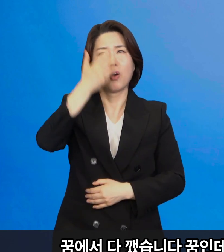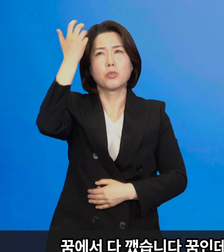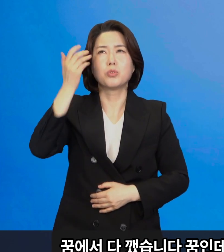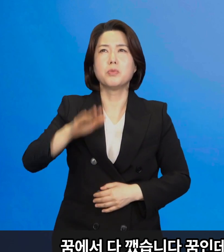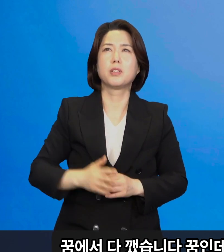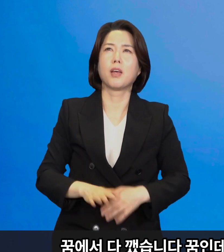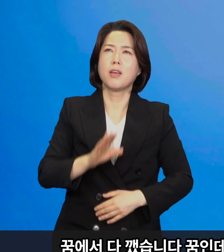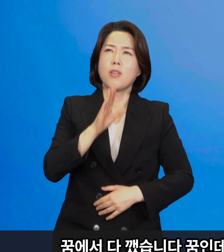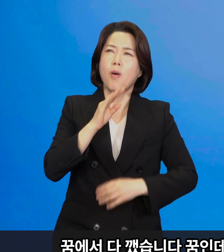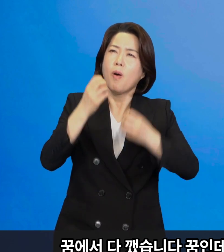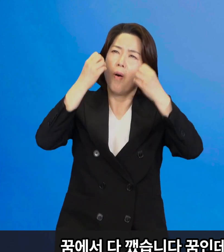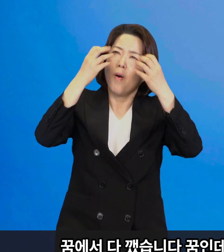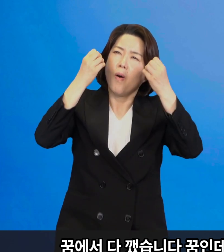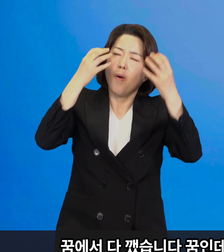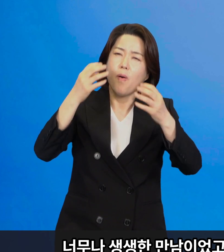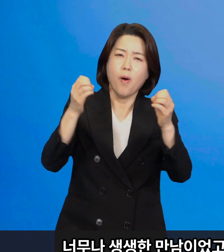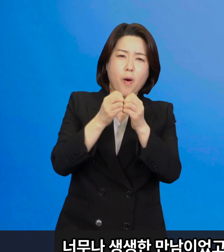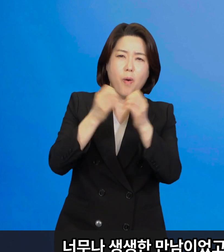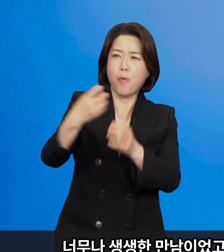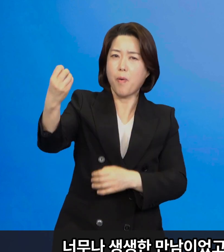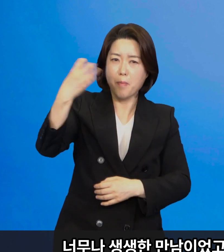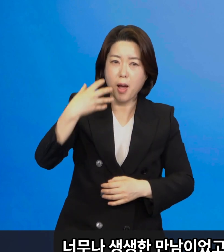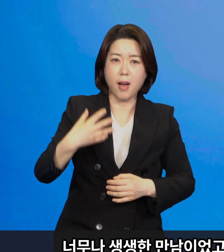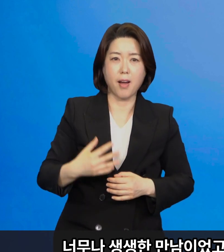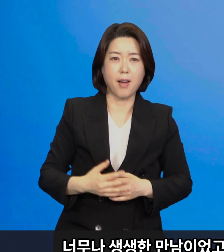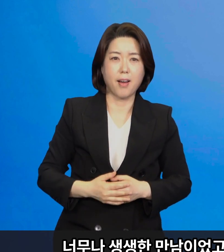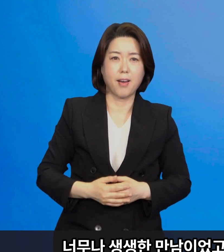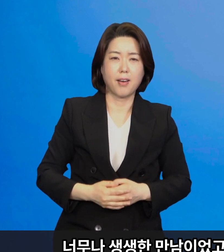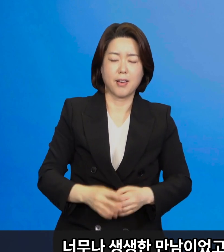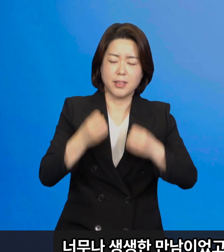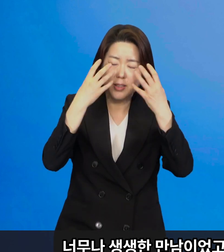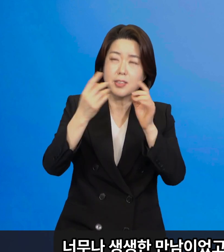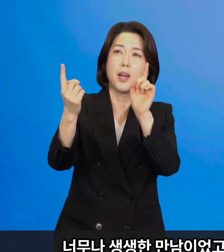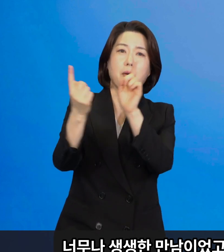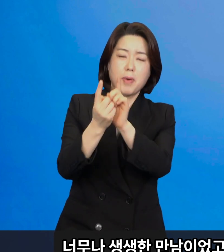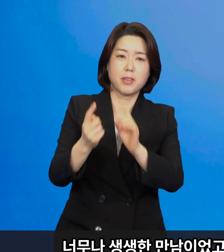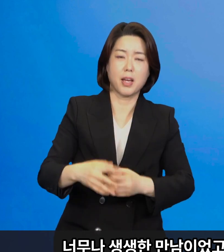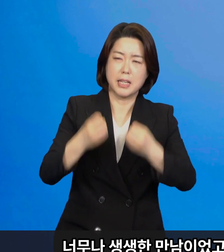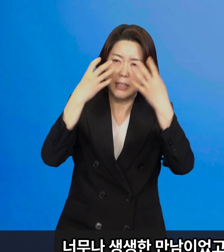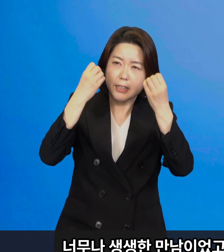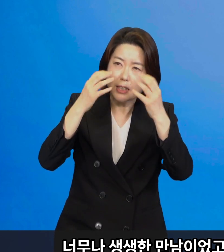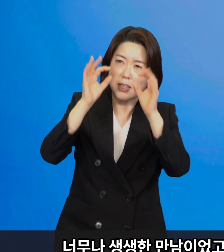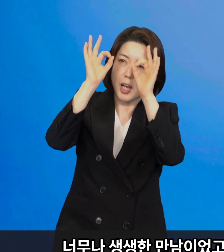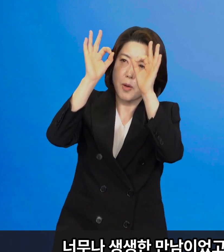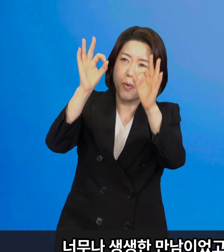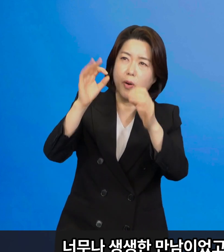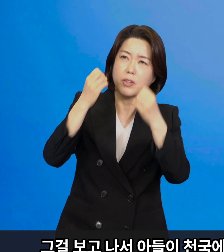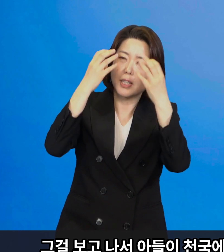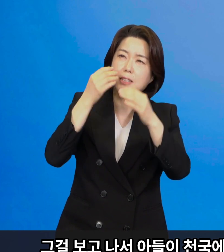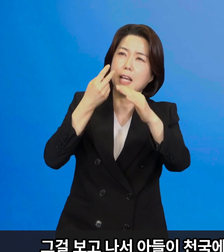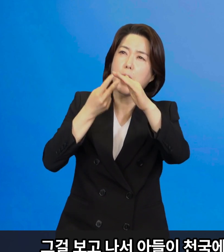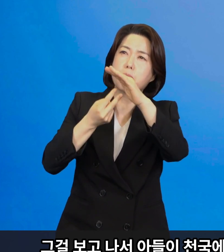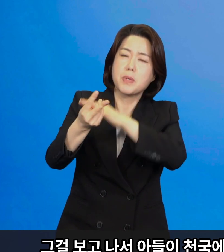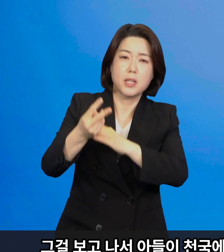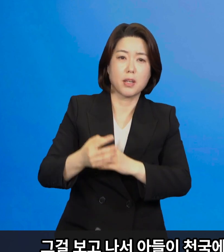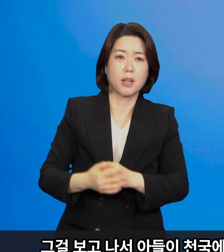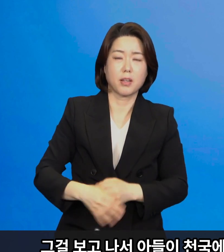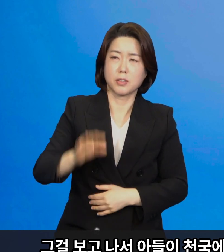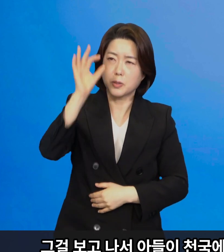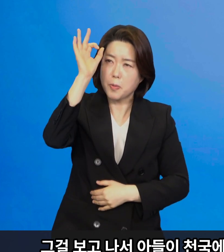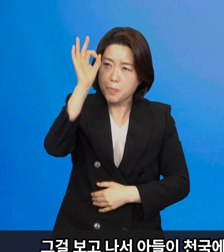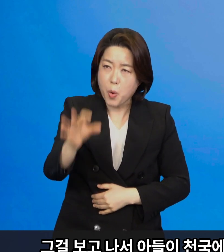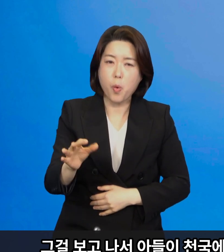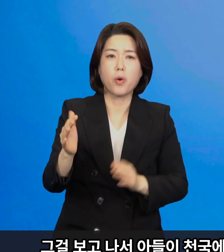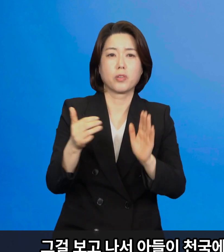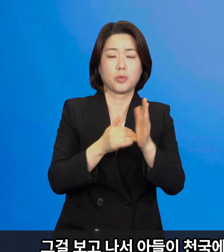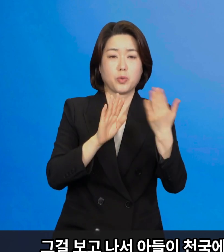너무나 생생한 메시지였어요. 너무나 생생한 만남이었고 또한 생생한 비전이었습니다. 그걸 보고 나서